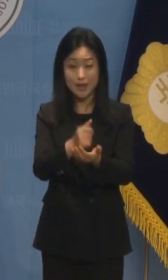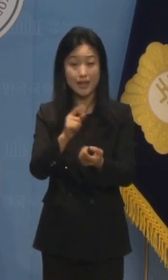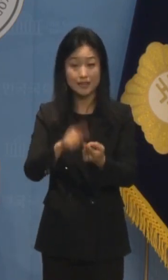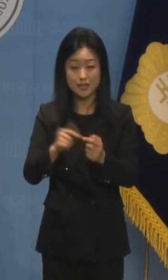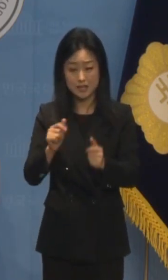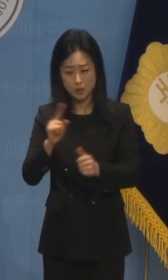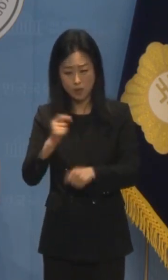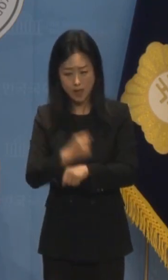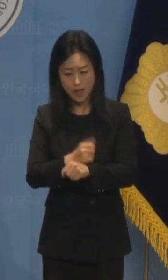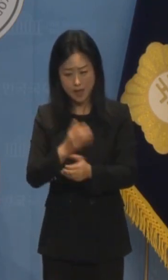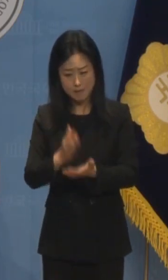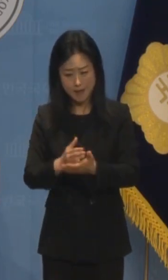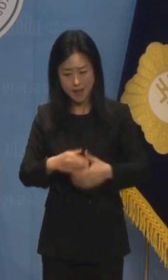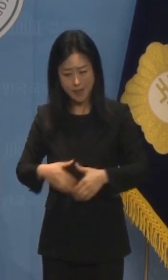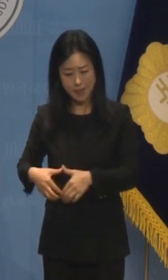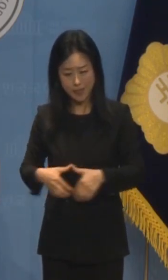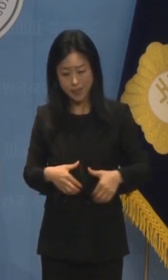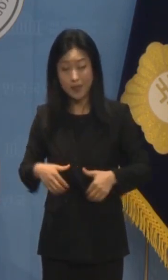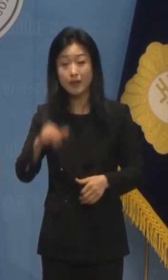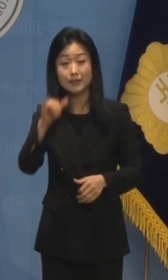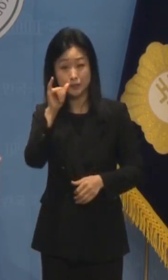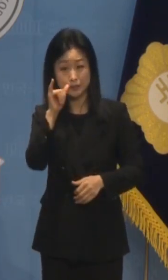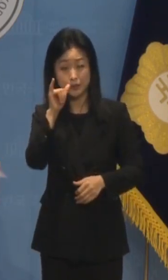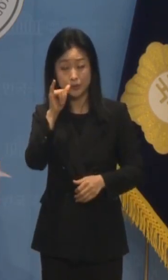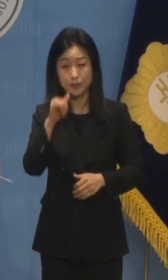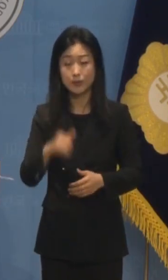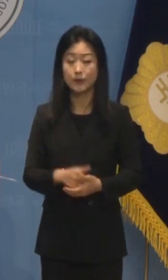기소 여부를 결정하지 않고 있습니다.